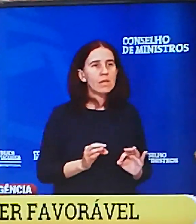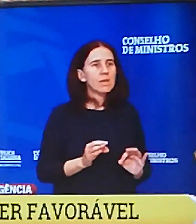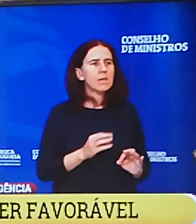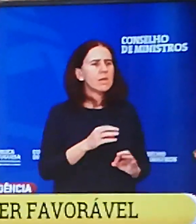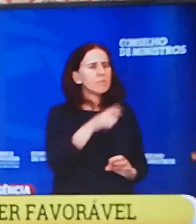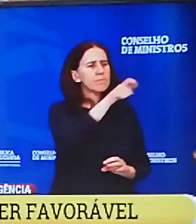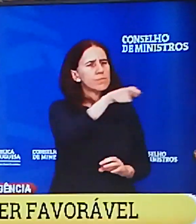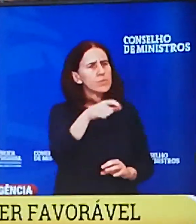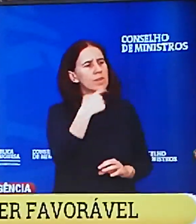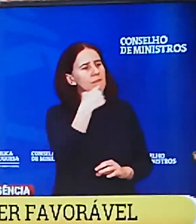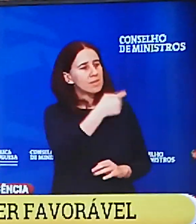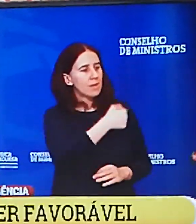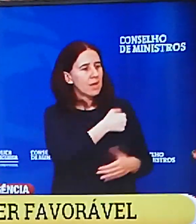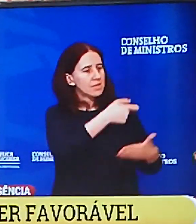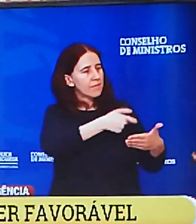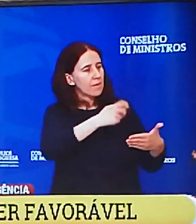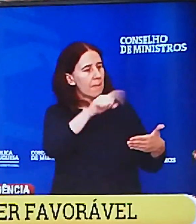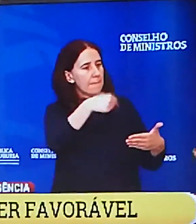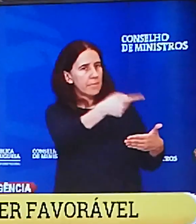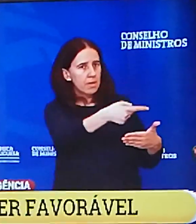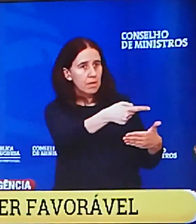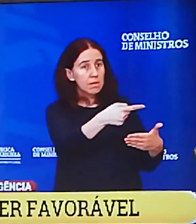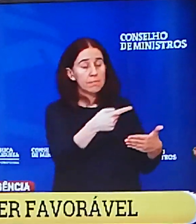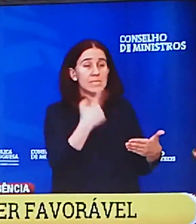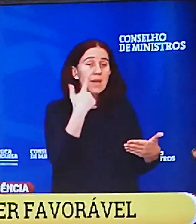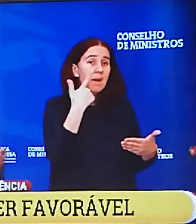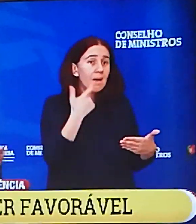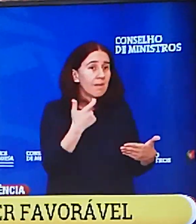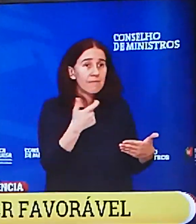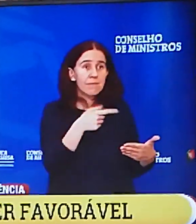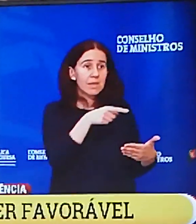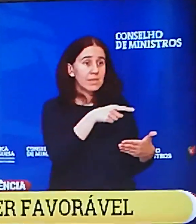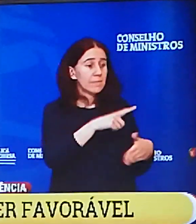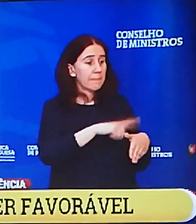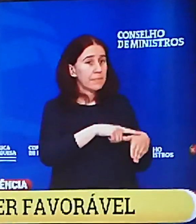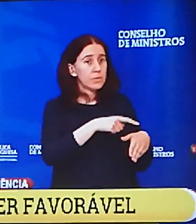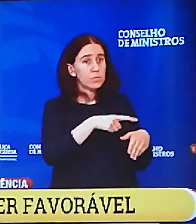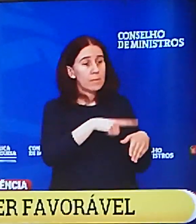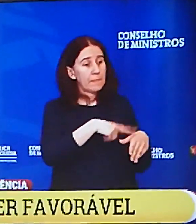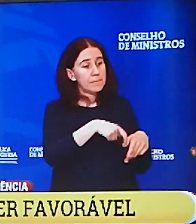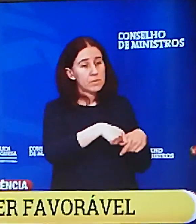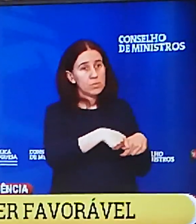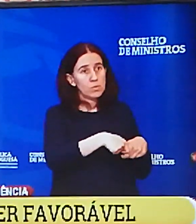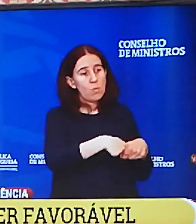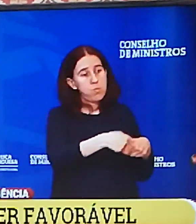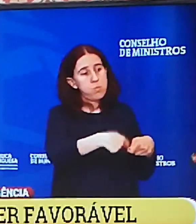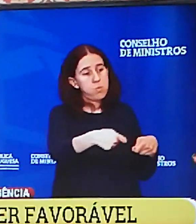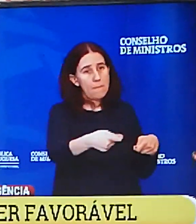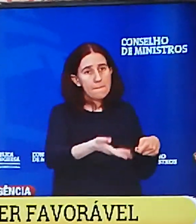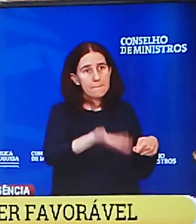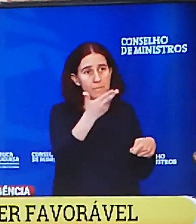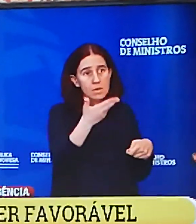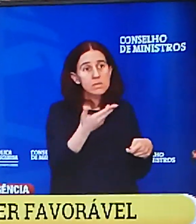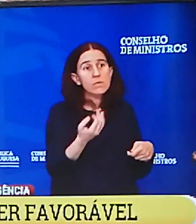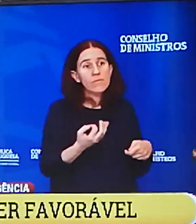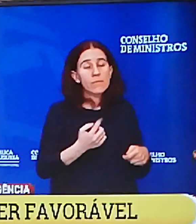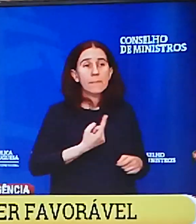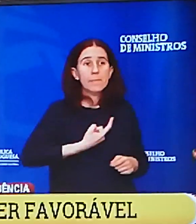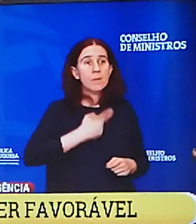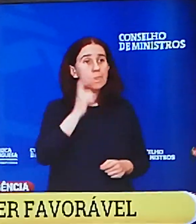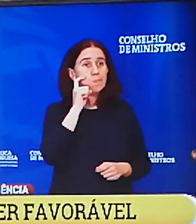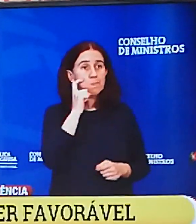não se está a dizer às pessoas que ficam em casa amanhã, mas, porventura, esse período é um período bastante mais tenso e, por isso, tem que